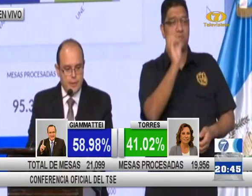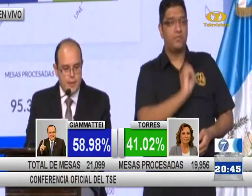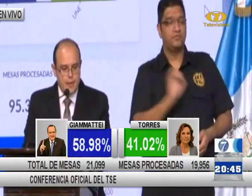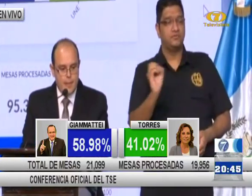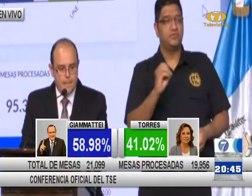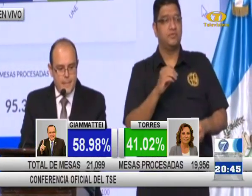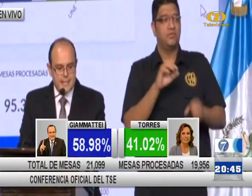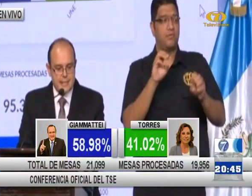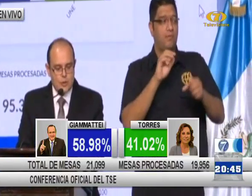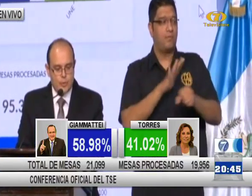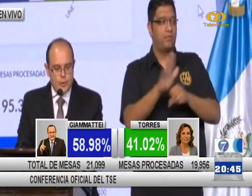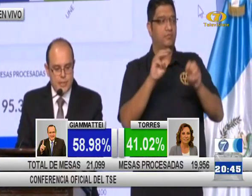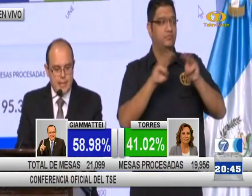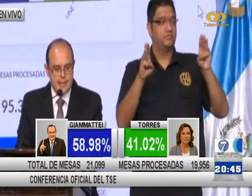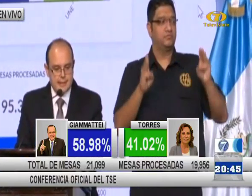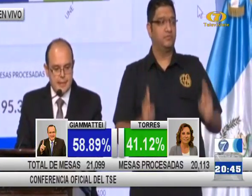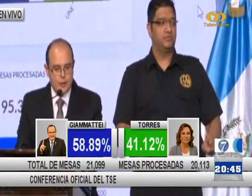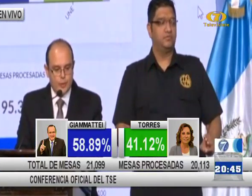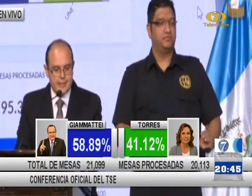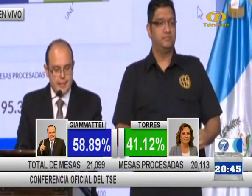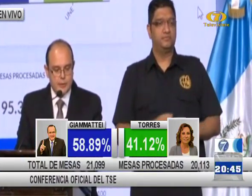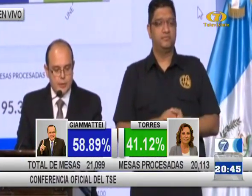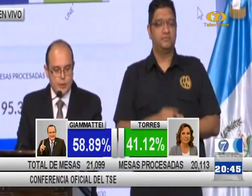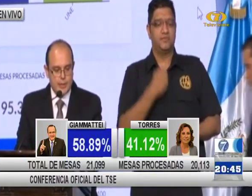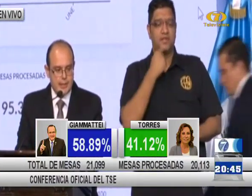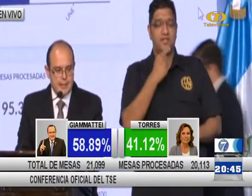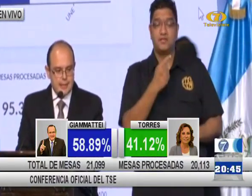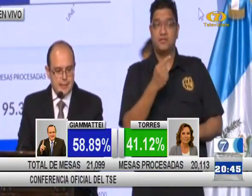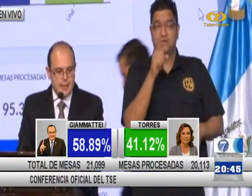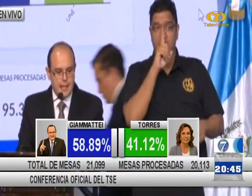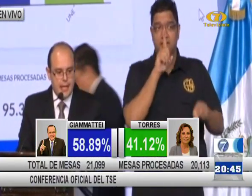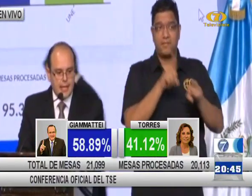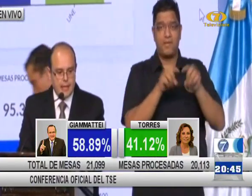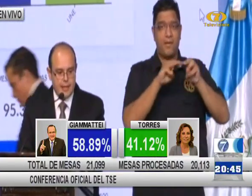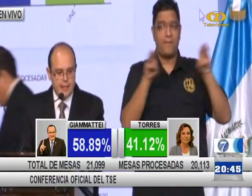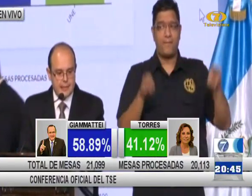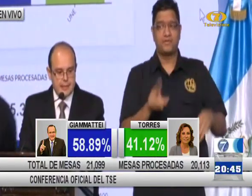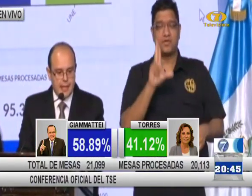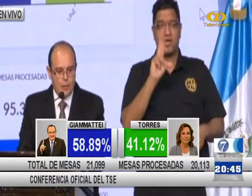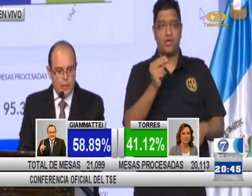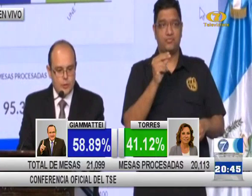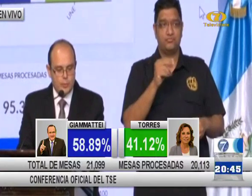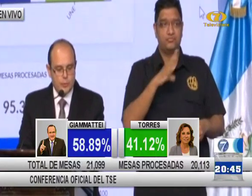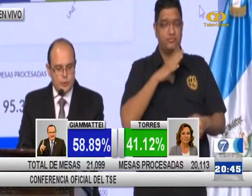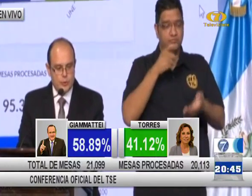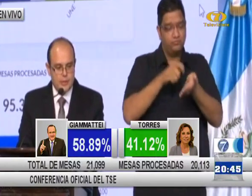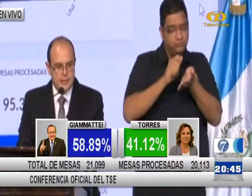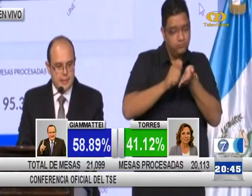95.33%. Mesas no procesadas, 986, equivalentes al